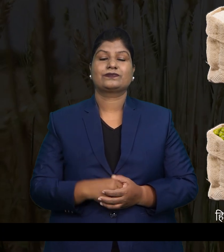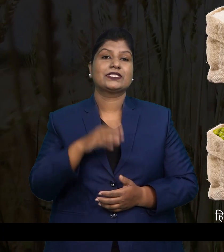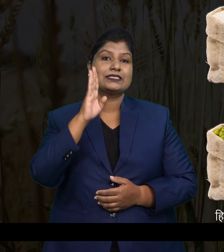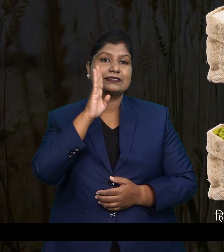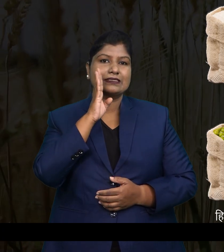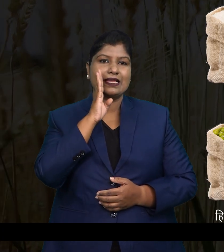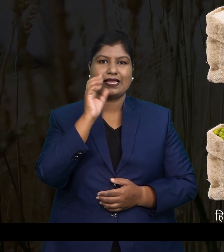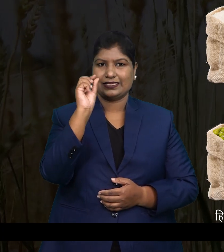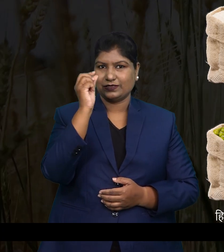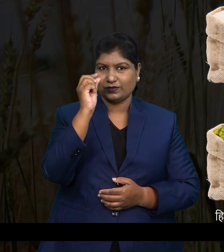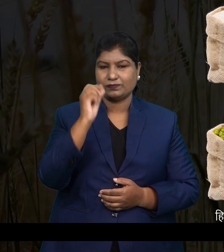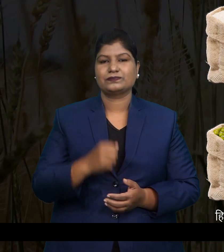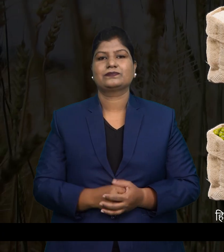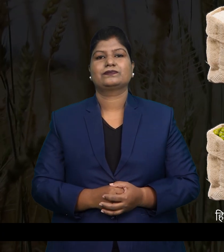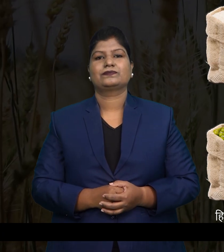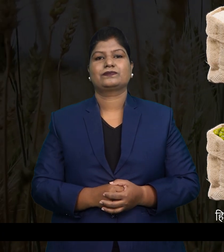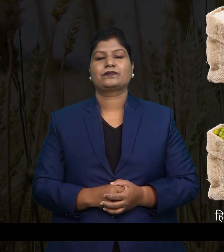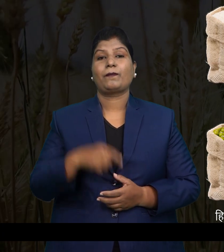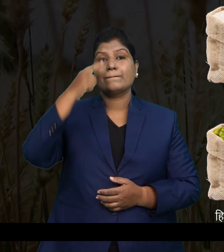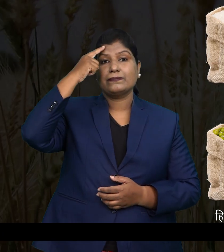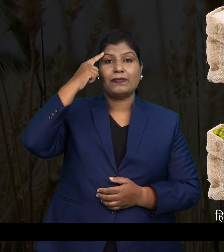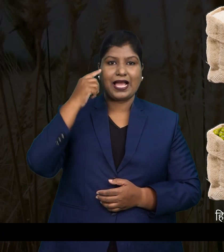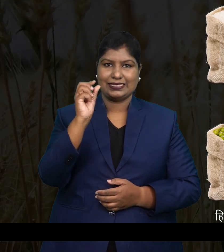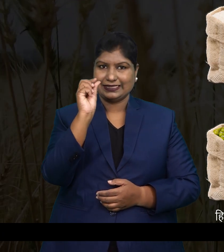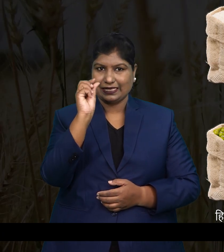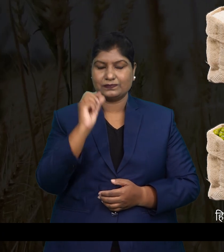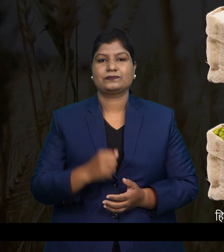हिरवे उडीद, चणा डाळ,